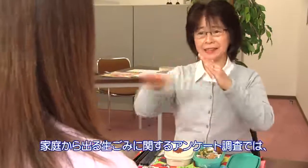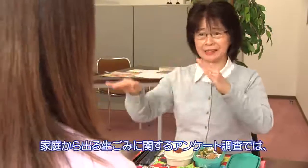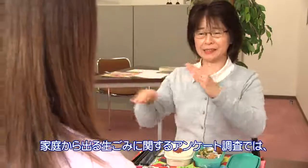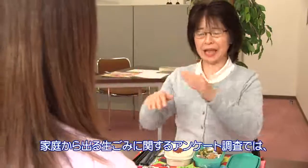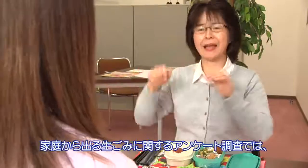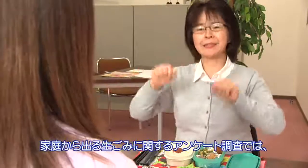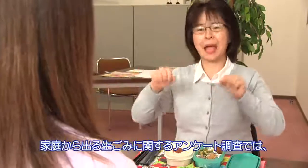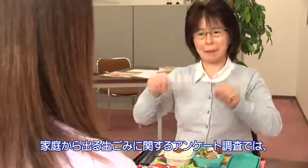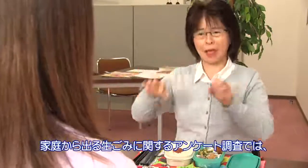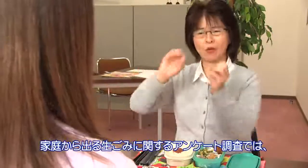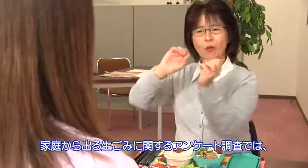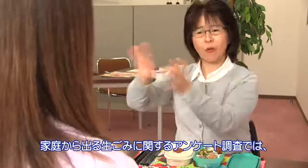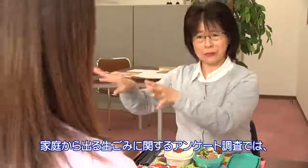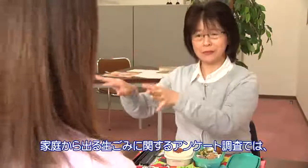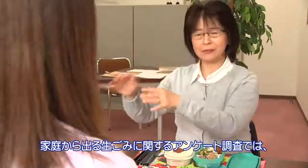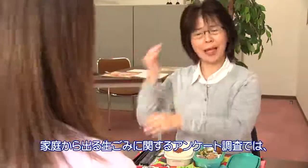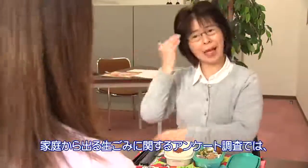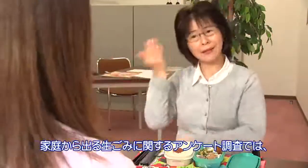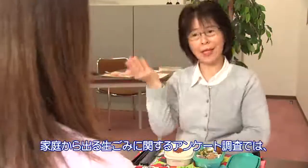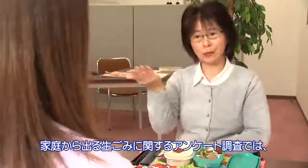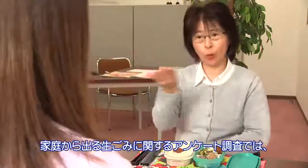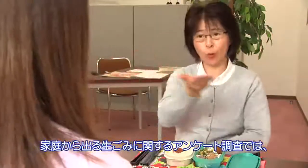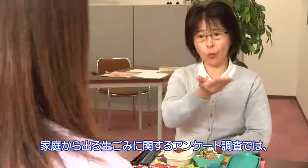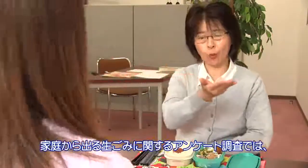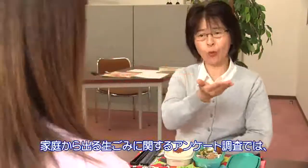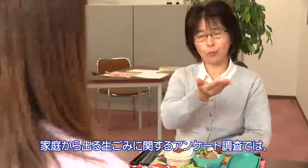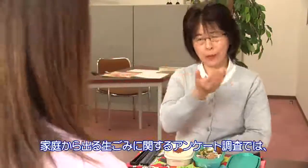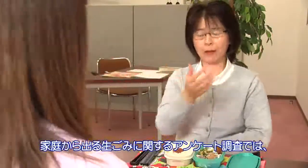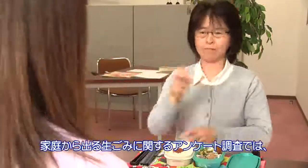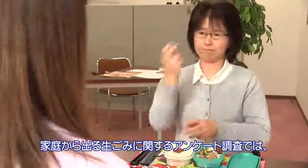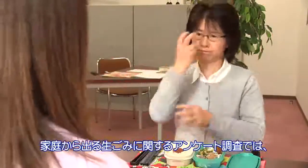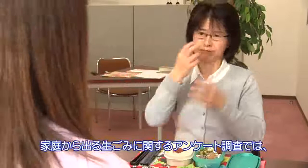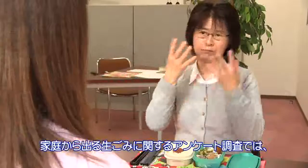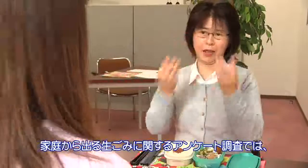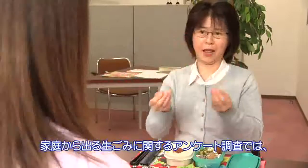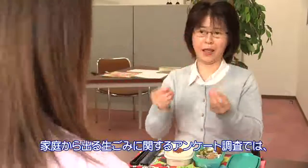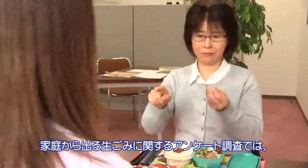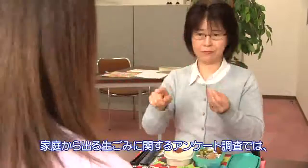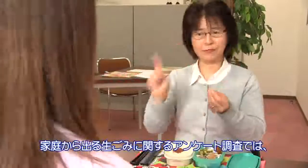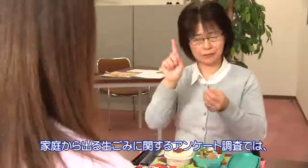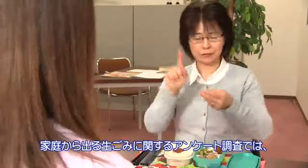札幌市が家庭の生ごみに関するアンケートをしたの